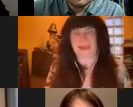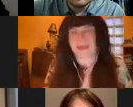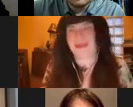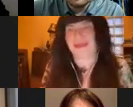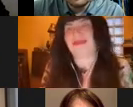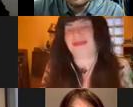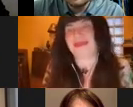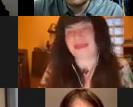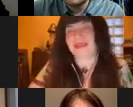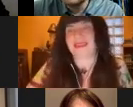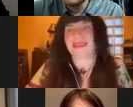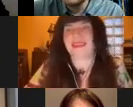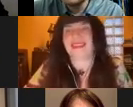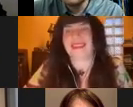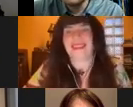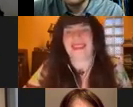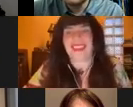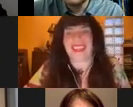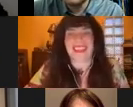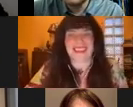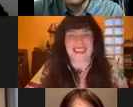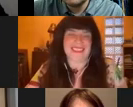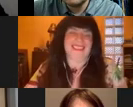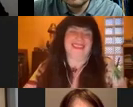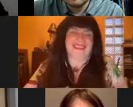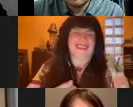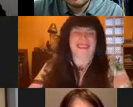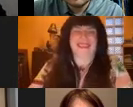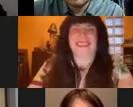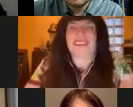Bienvenidas, colegas. Muchas gracias. Gracias.